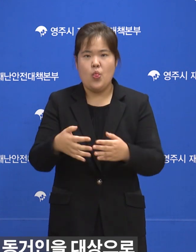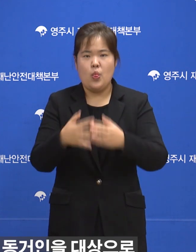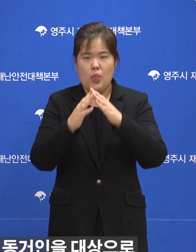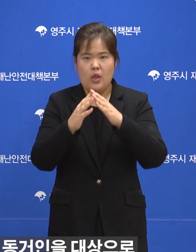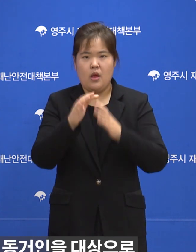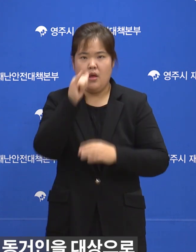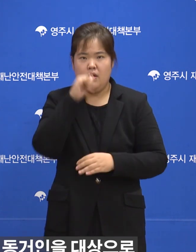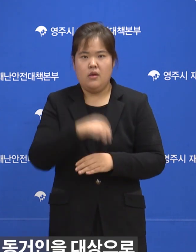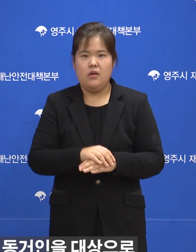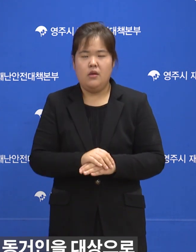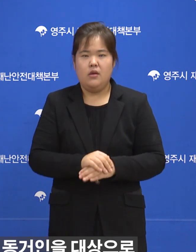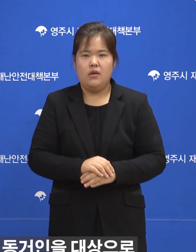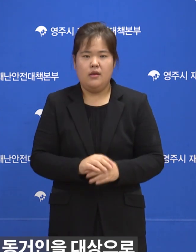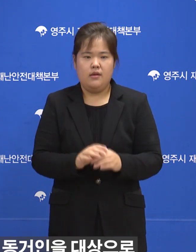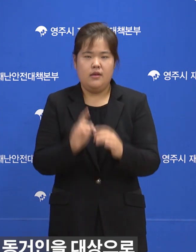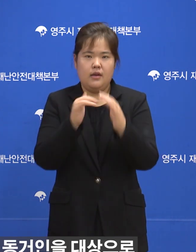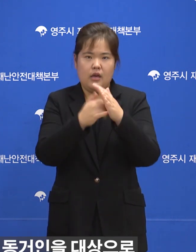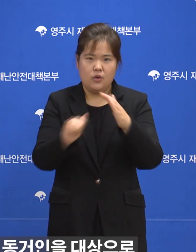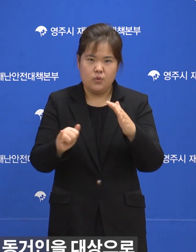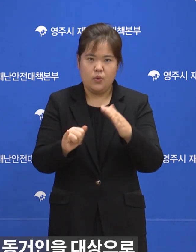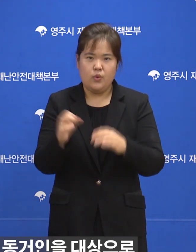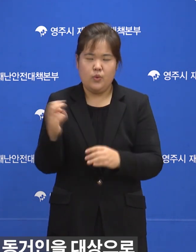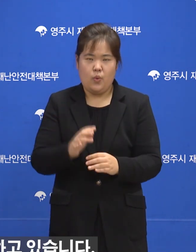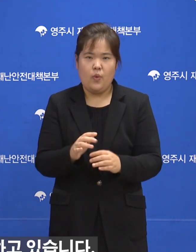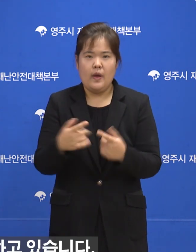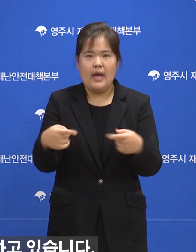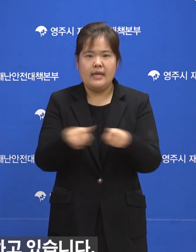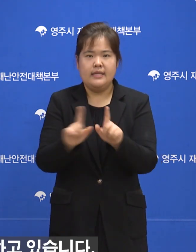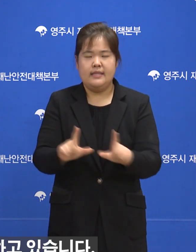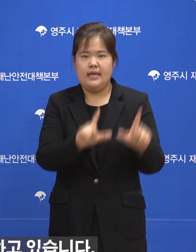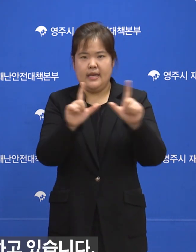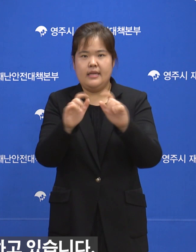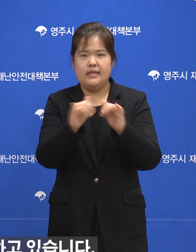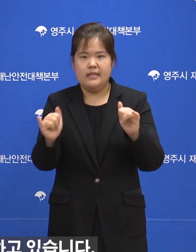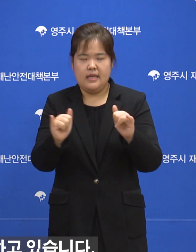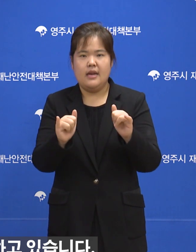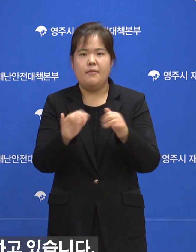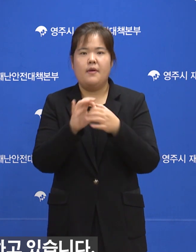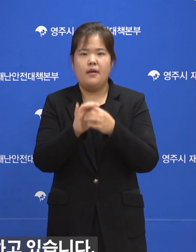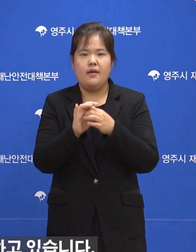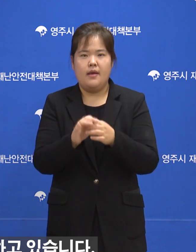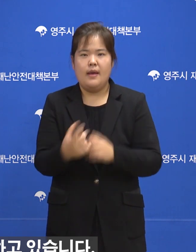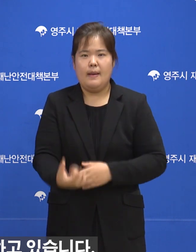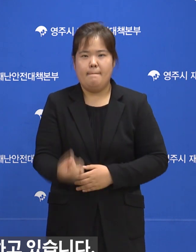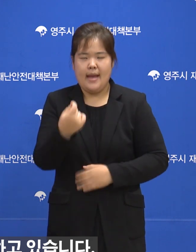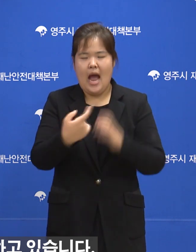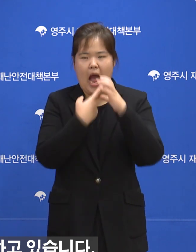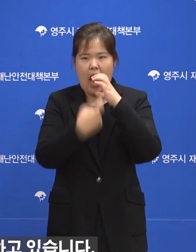확진자의 접촉자와 가족과 동거인을 대상으로 선제적 검사를 실시하고 있습니다.